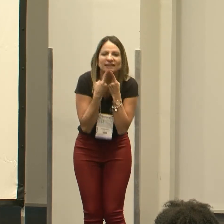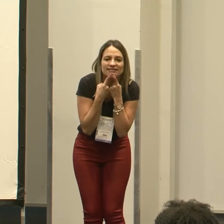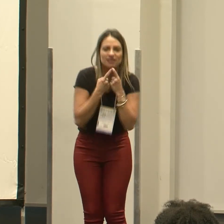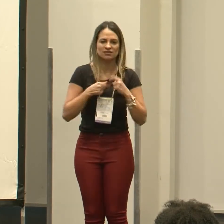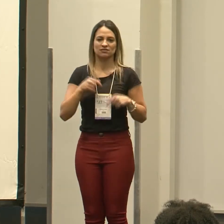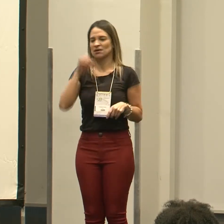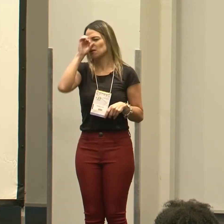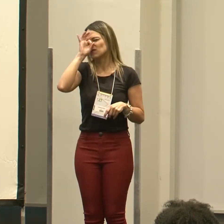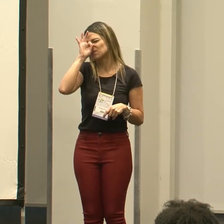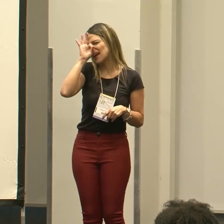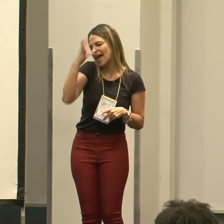cima.